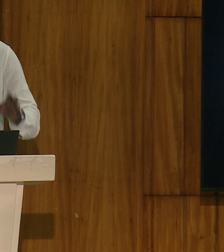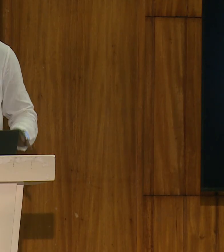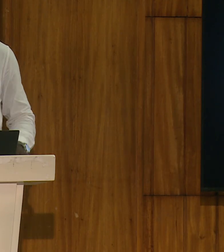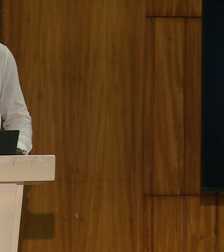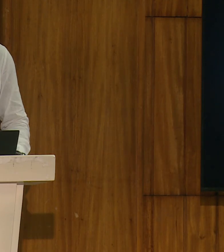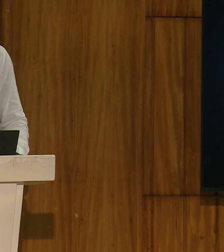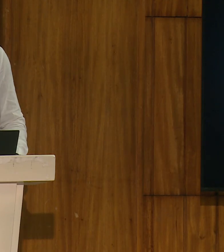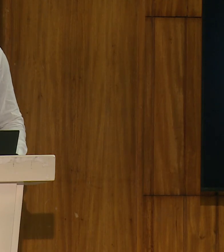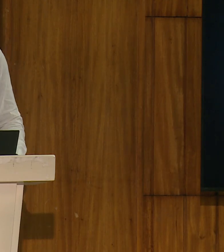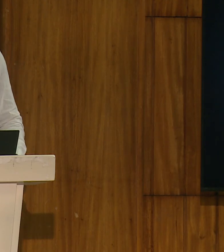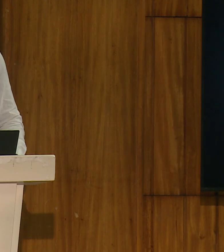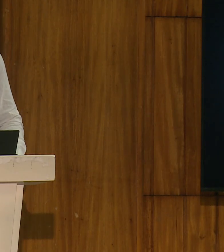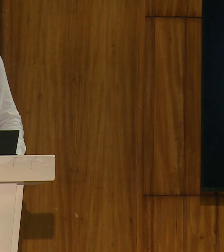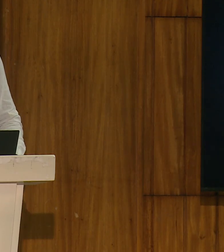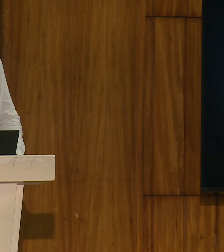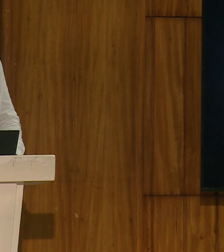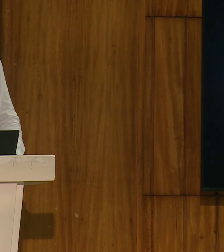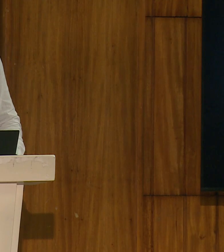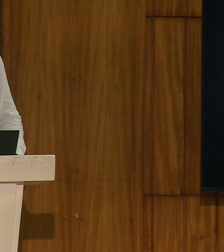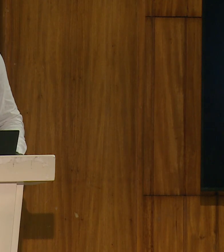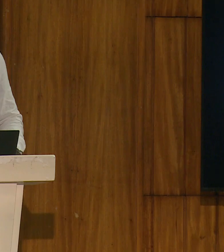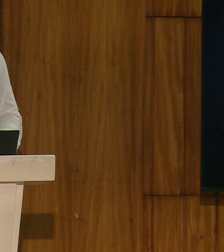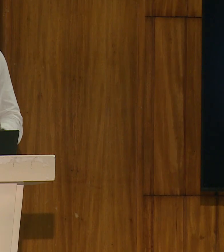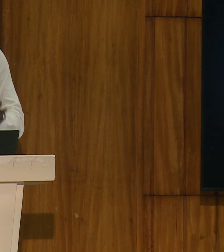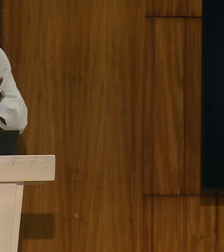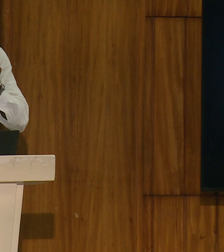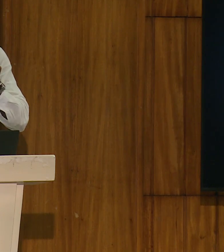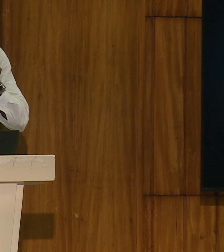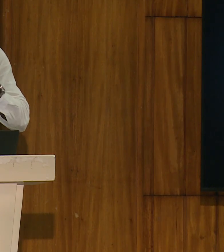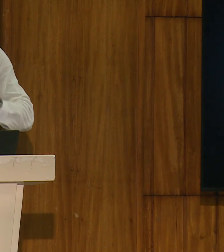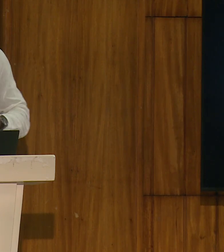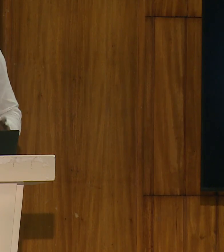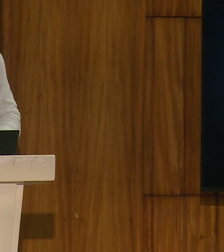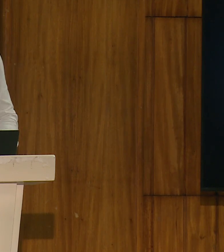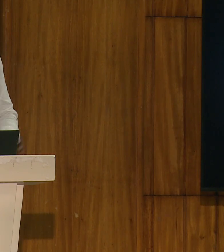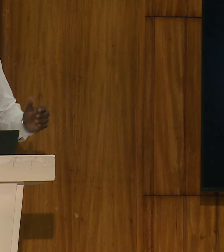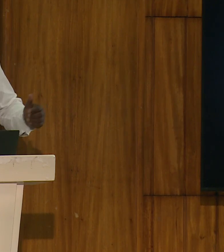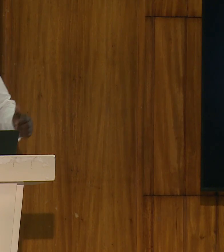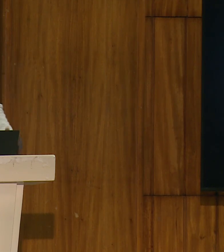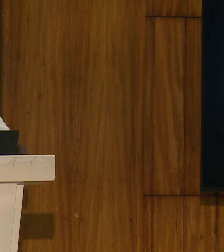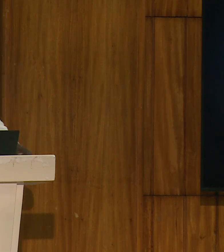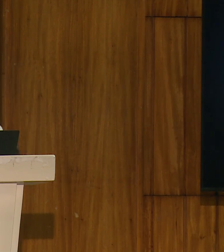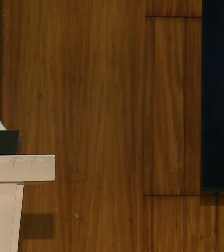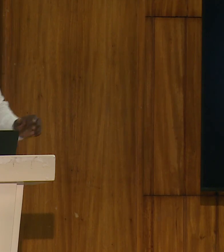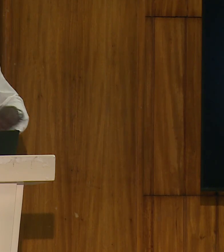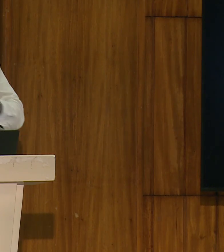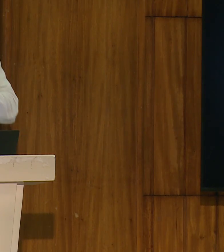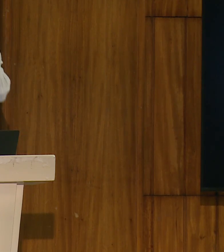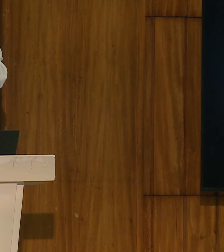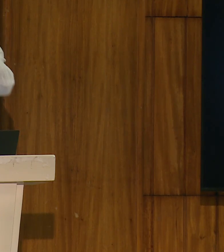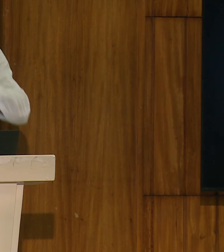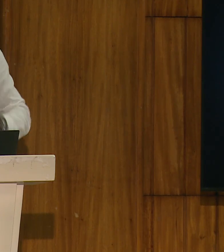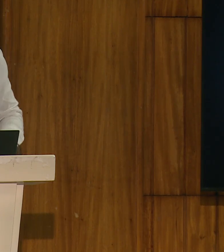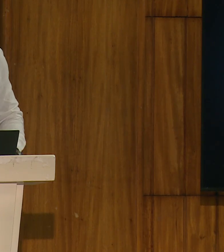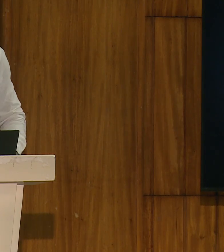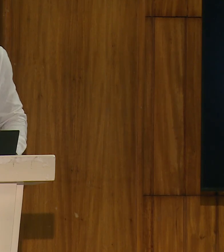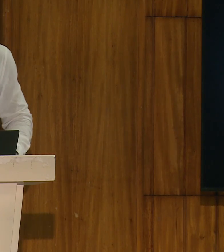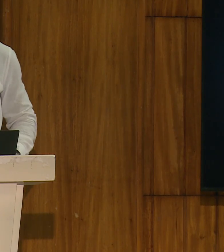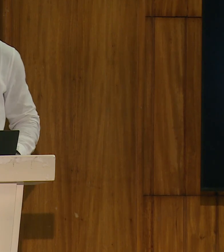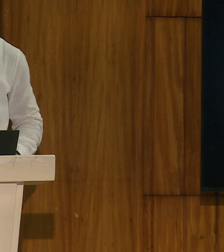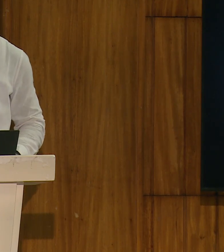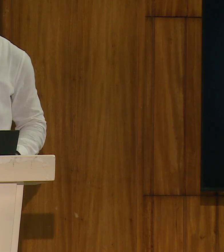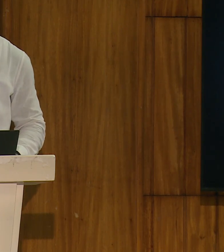de 2,3% de prevalencia. Y si se nota bien en el gráfico, next,